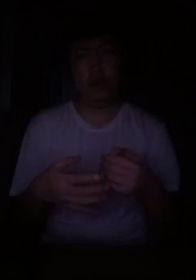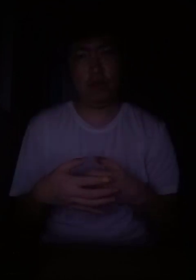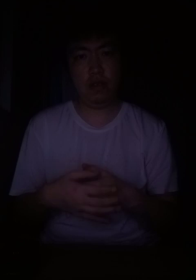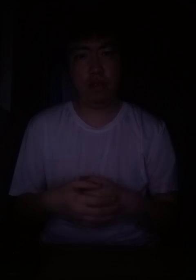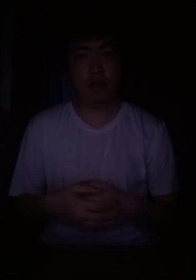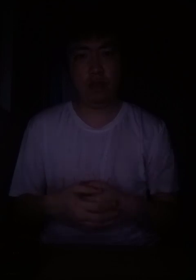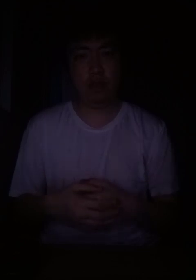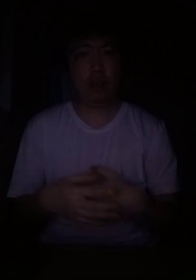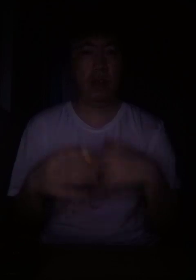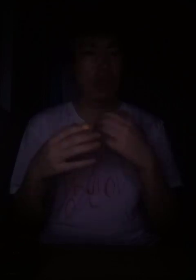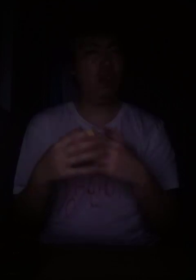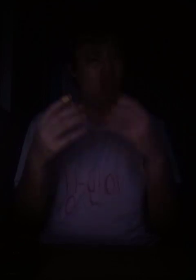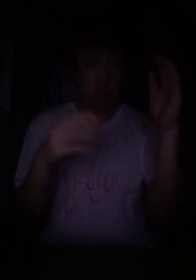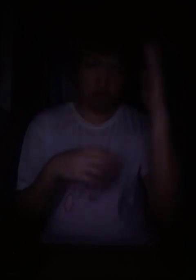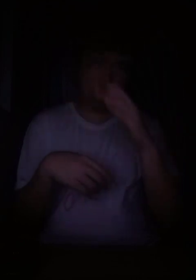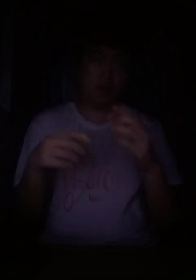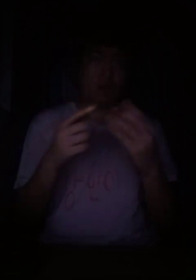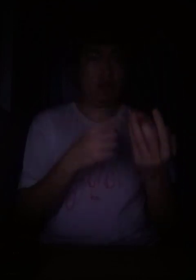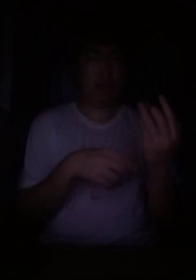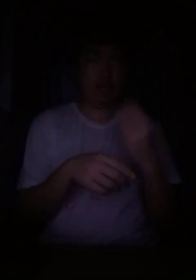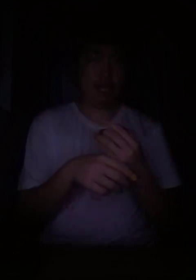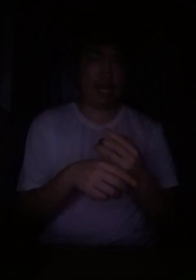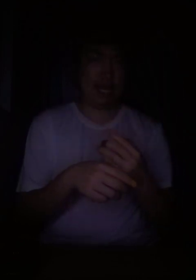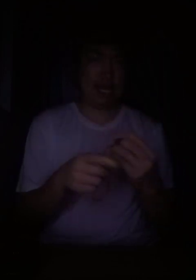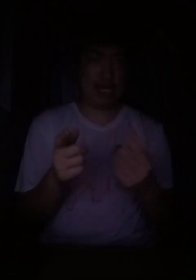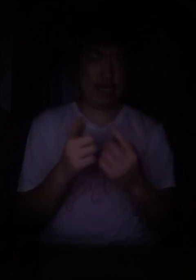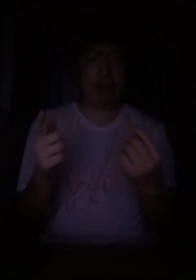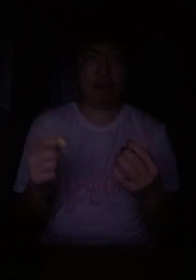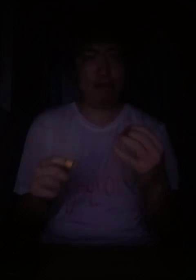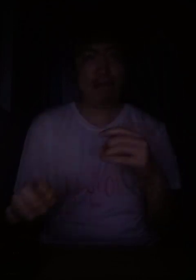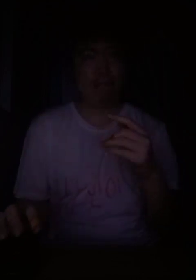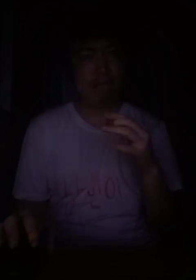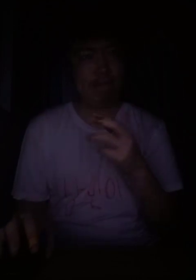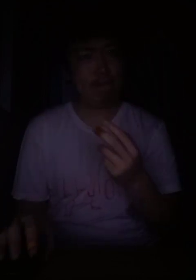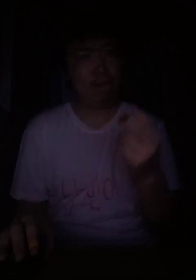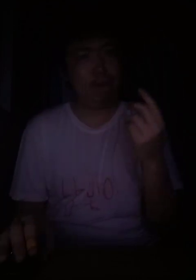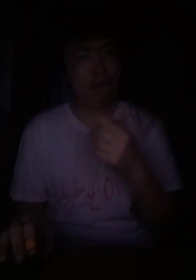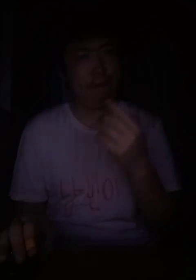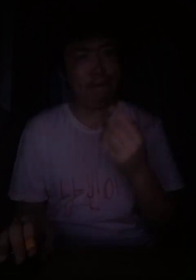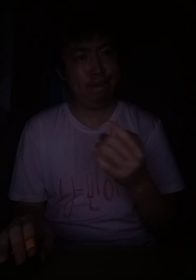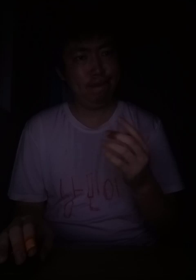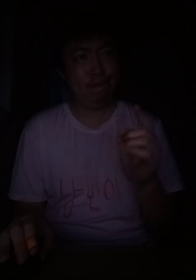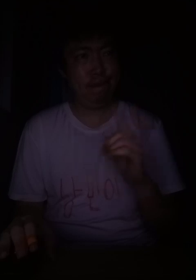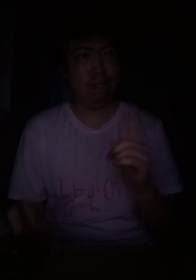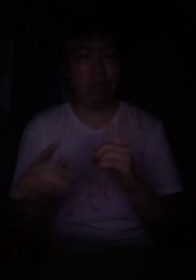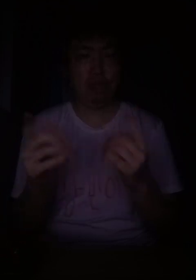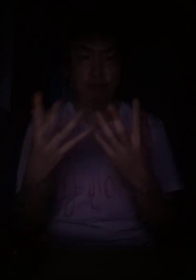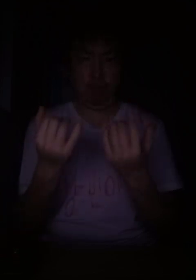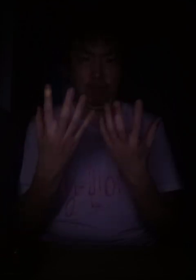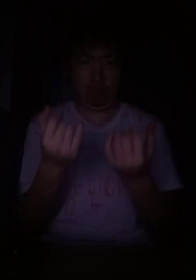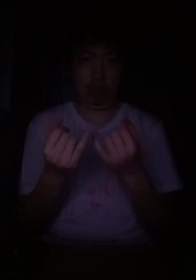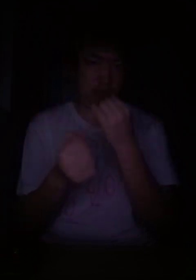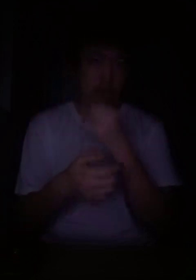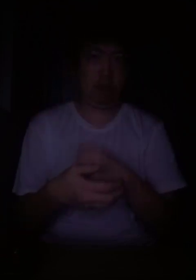네. 경찰들이 봐주기식에 그렇게 투견을 잘 검거하지 않는 경우가 많이 있었어요. 처벌 규정이